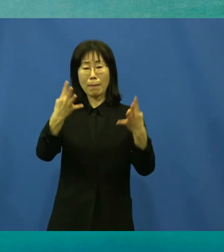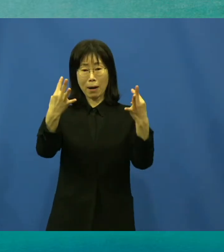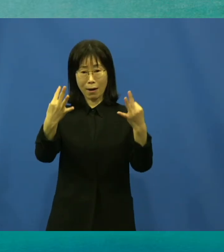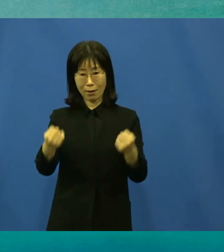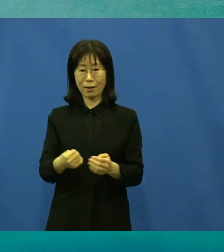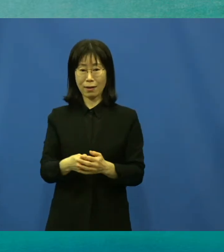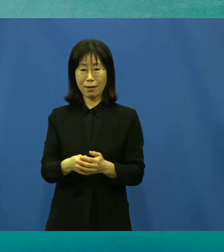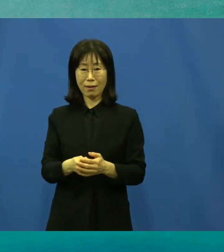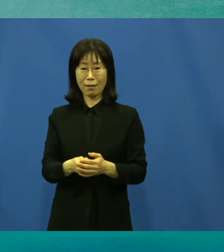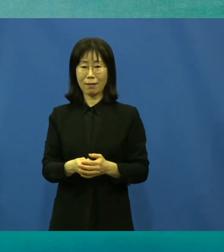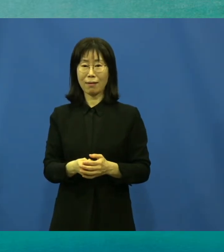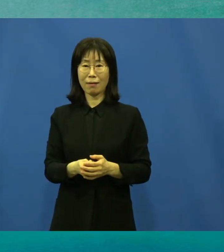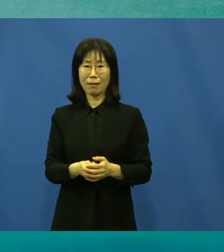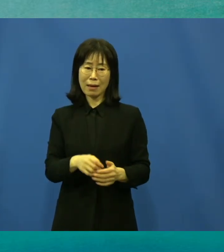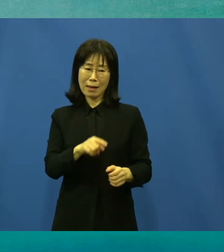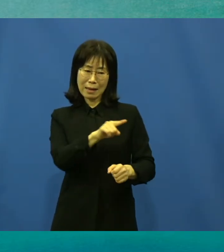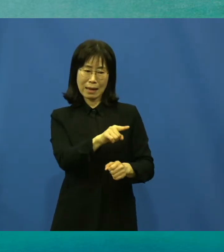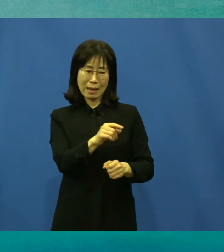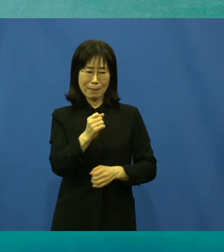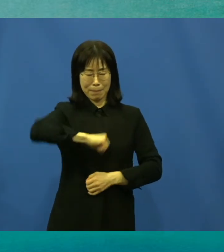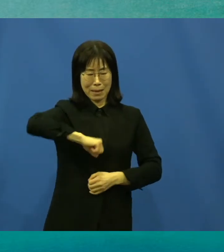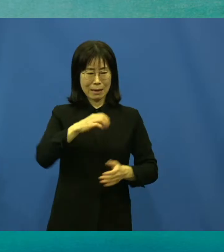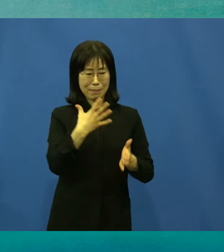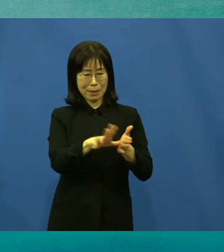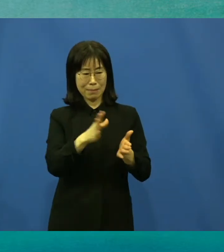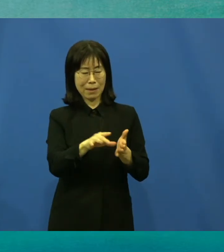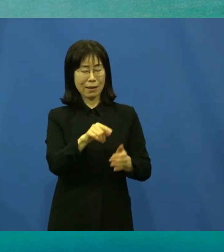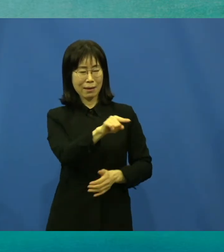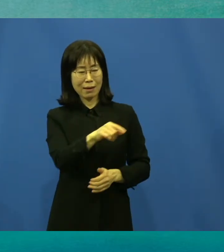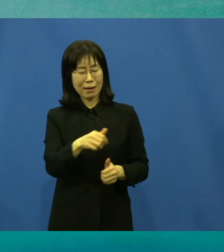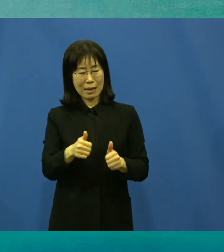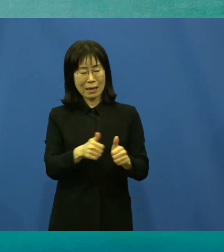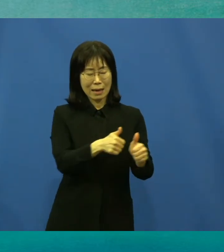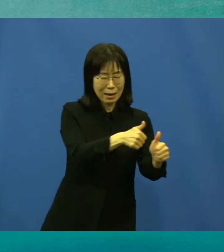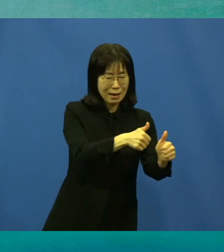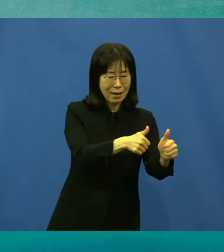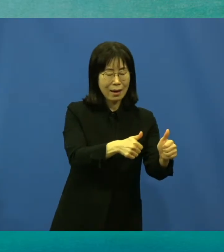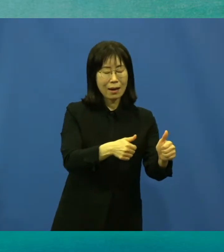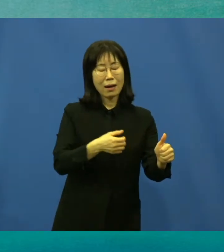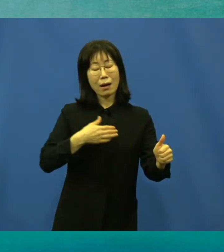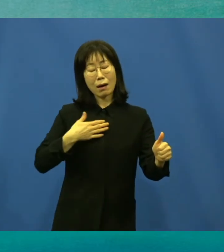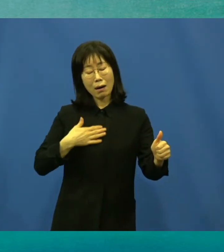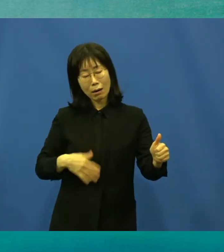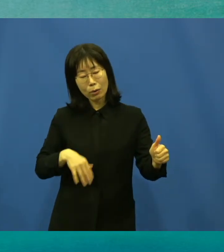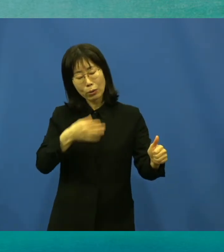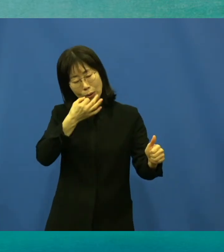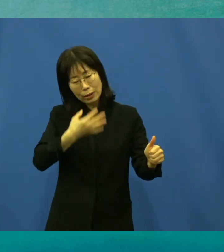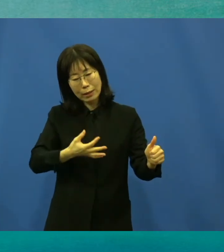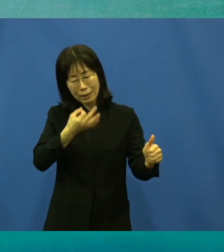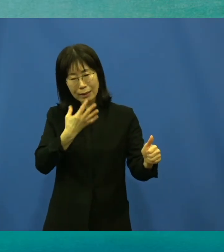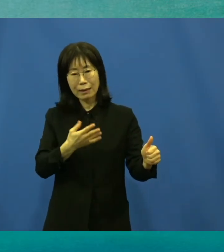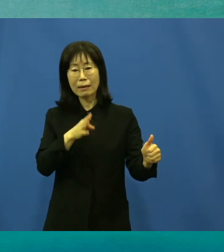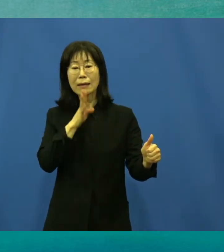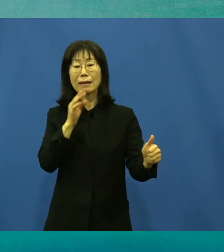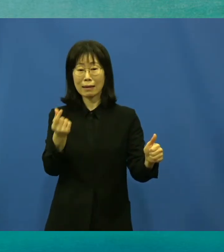말 안 듣는 사람 따라다니며 신경 쓰는 일이 얼마나 번거로워요. 하나님의 자존심의 문제일 수도 있습니다.